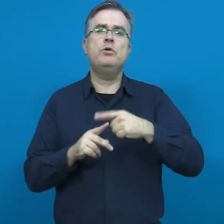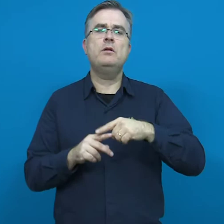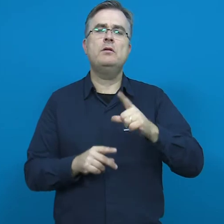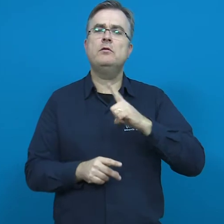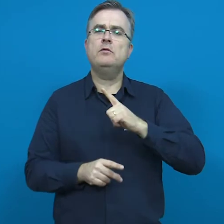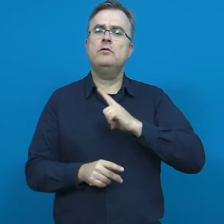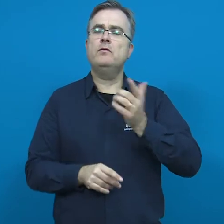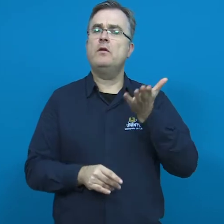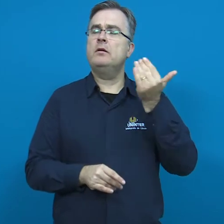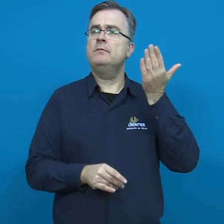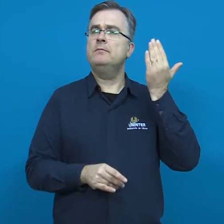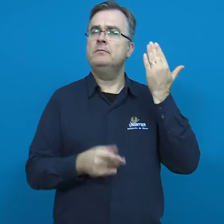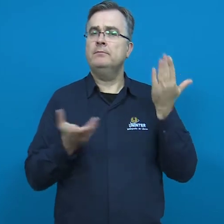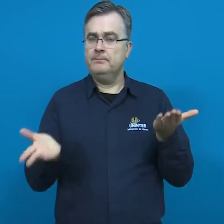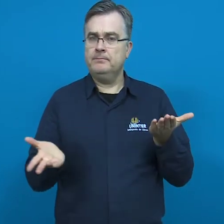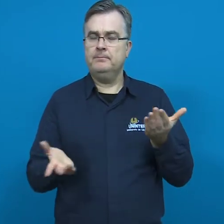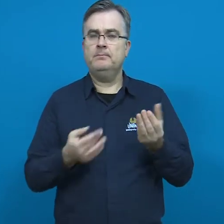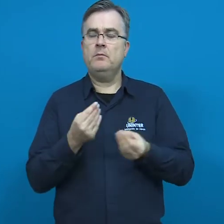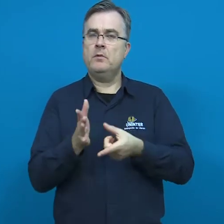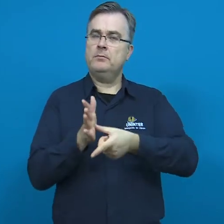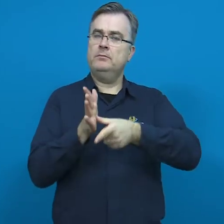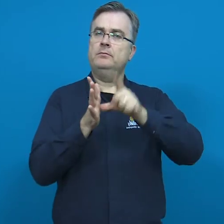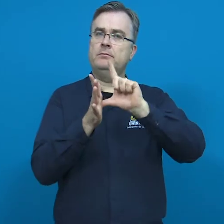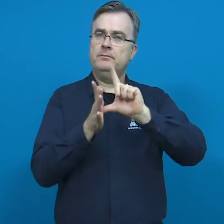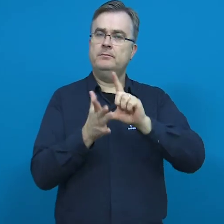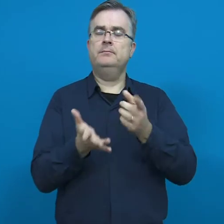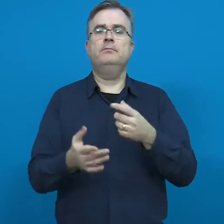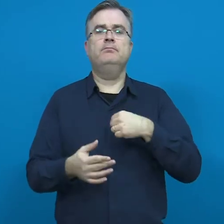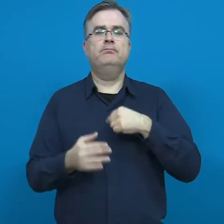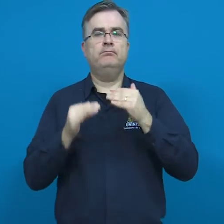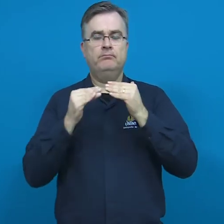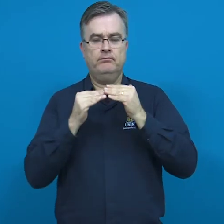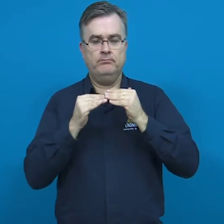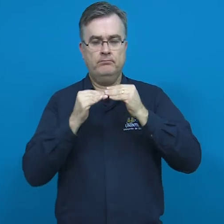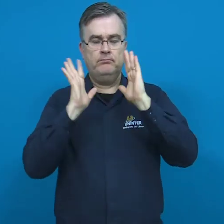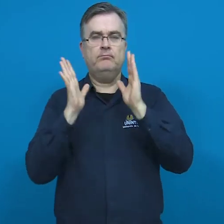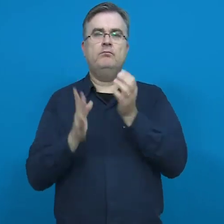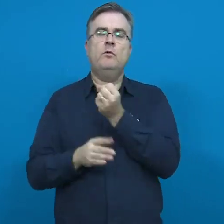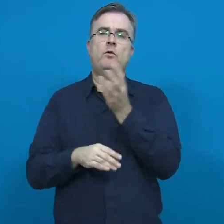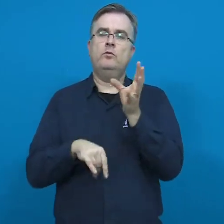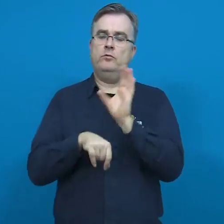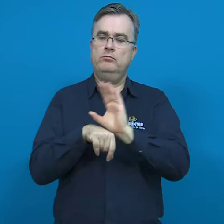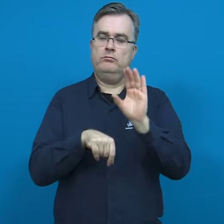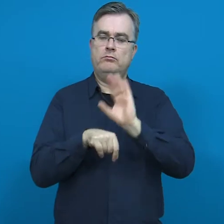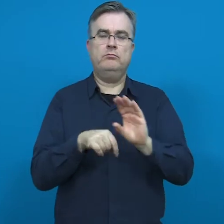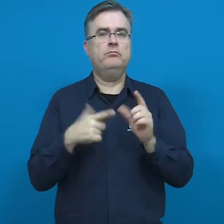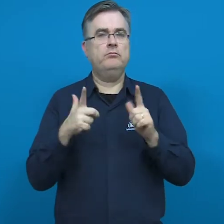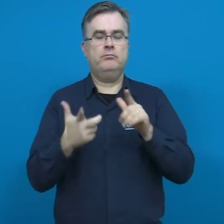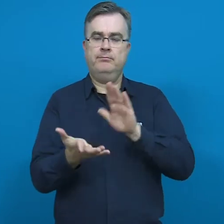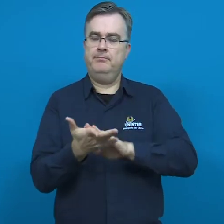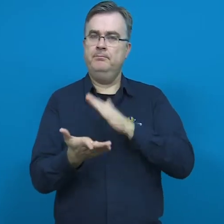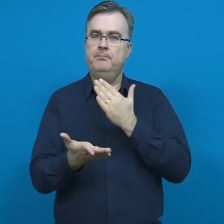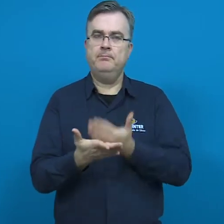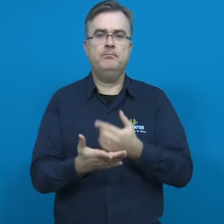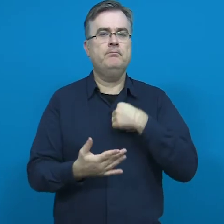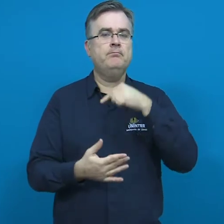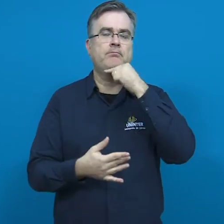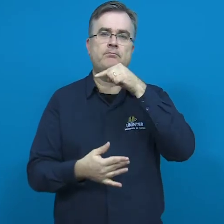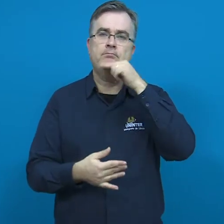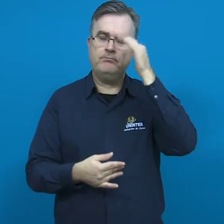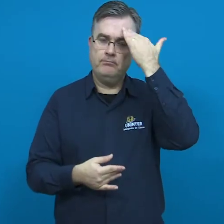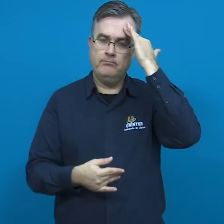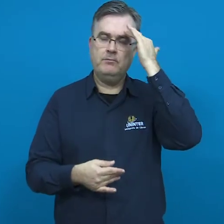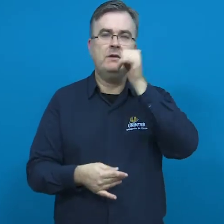nossa, mas por que eu não tive isso já, né, anteriormente? Eu desisti de alguns cursos porque não tinha o intérprete,